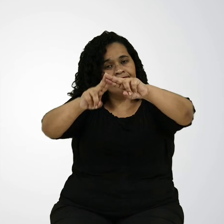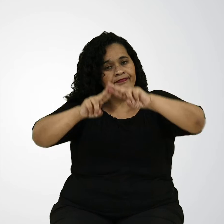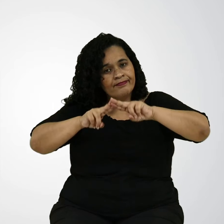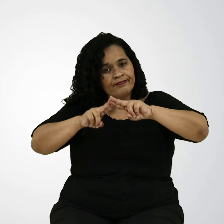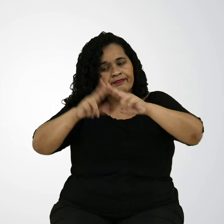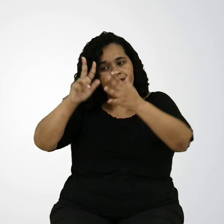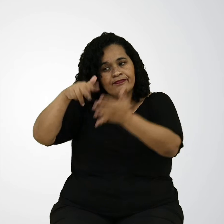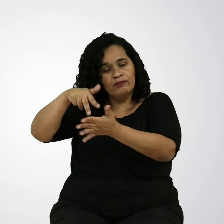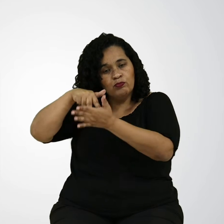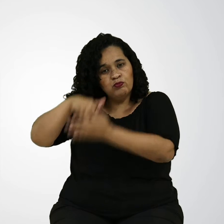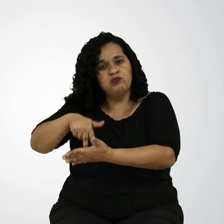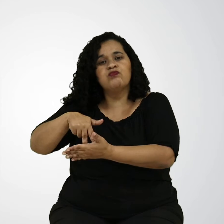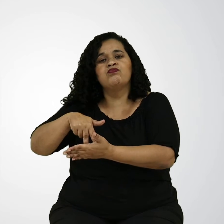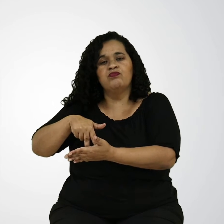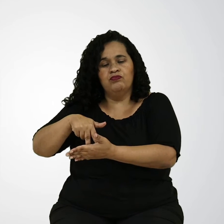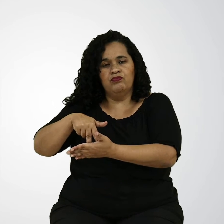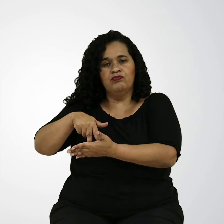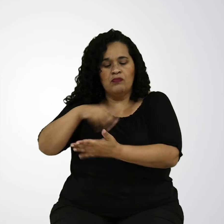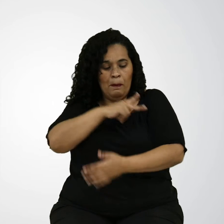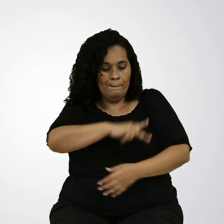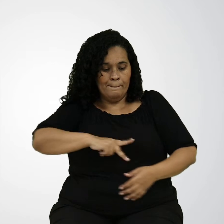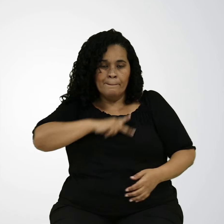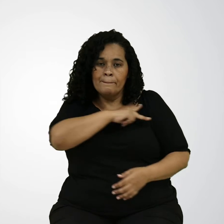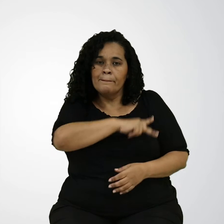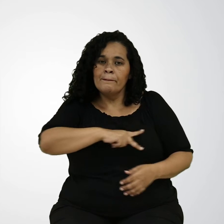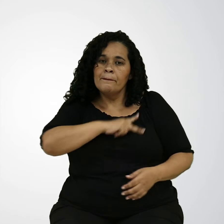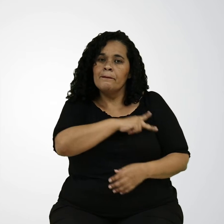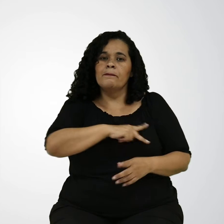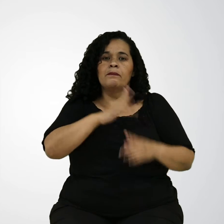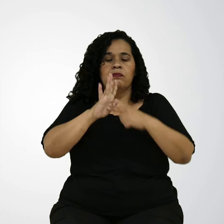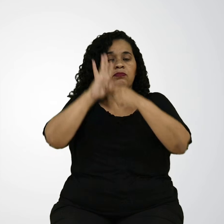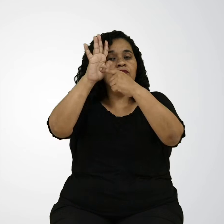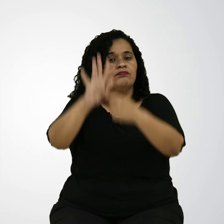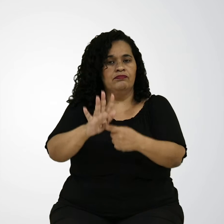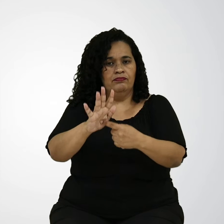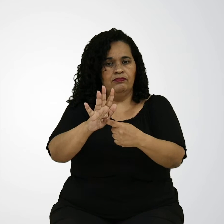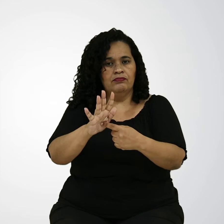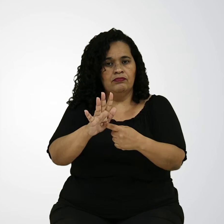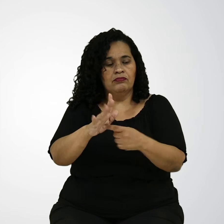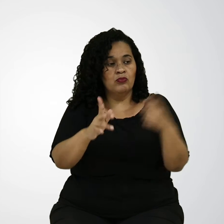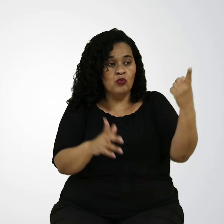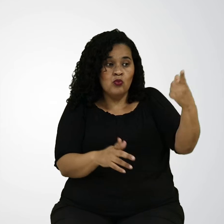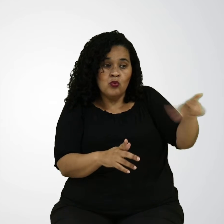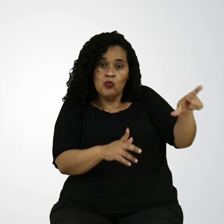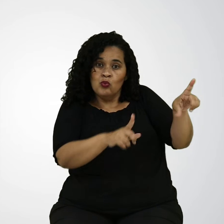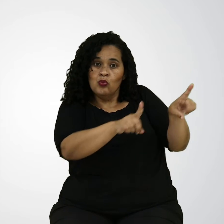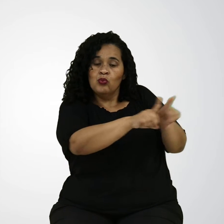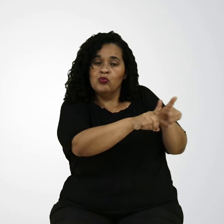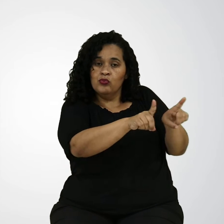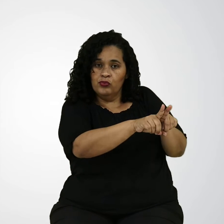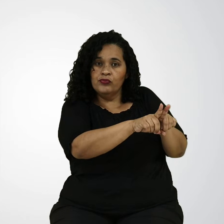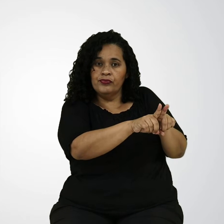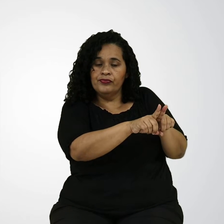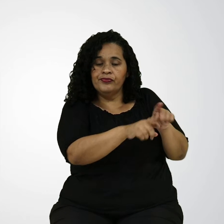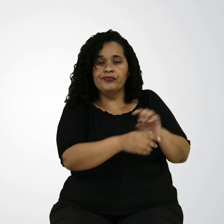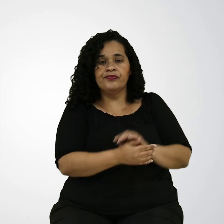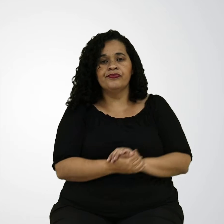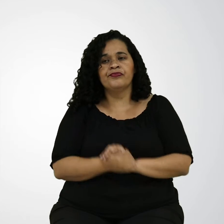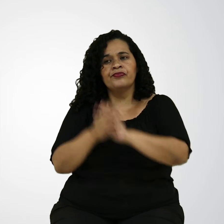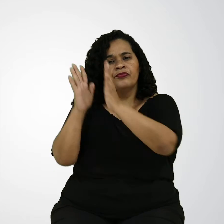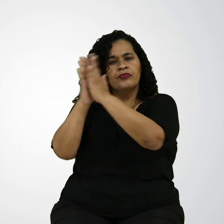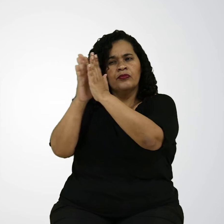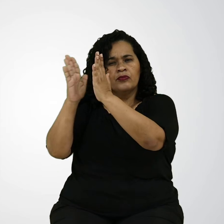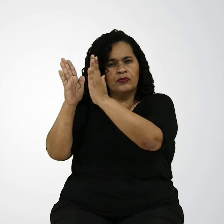perseverar em oração é um princípio que Paulo apresenta, é ser perseverante. E o outro princípio é que a oração tem que